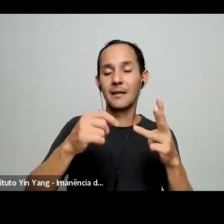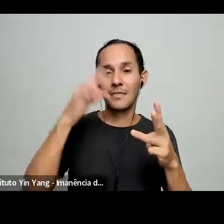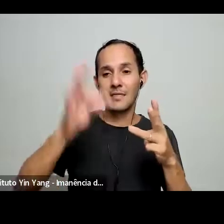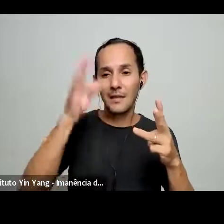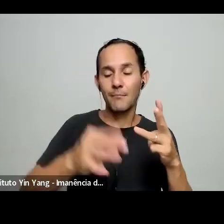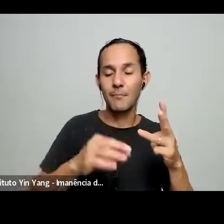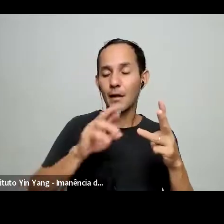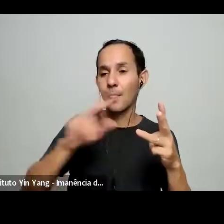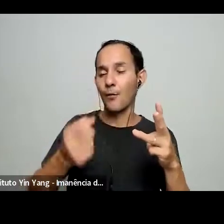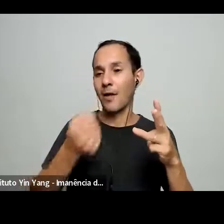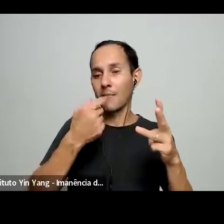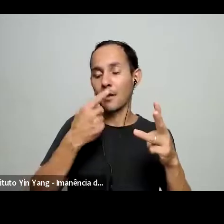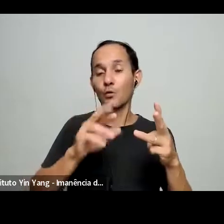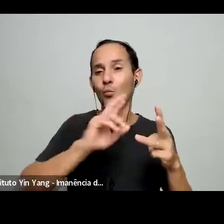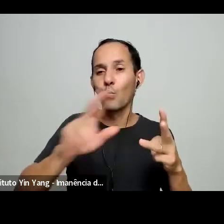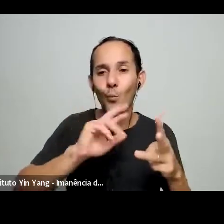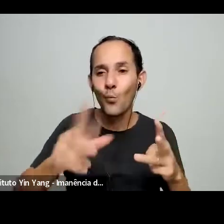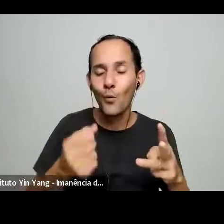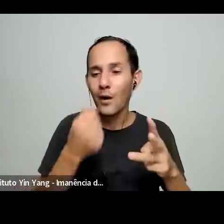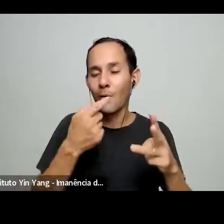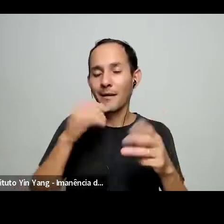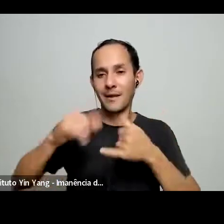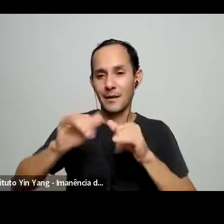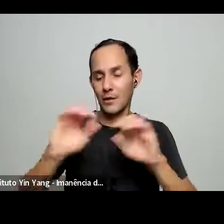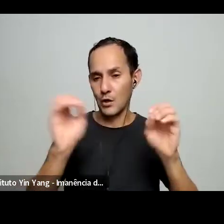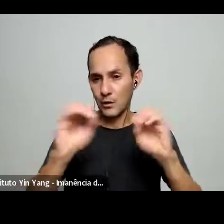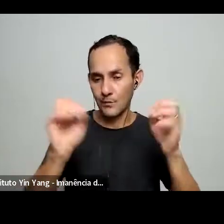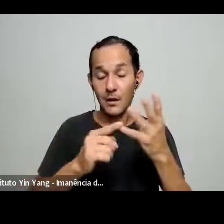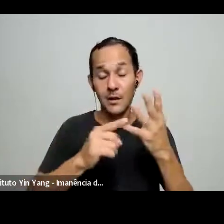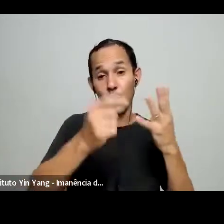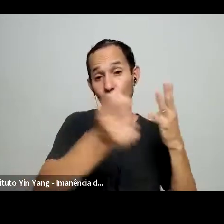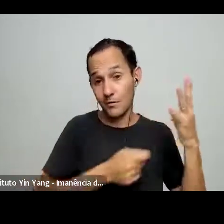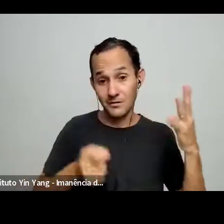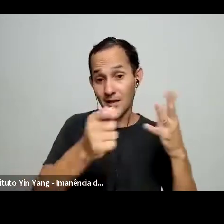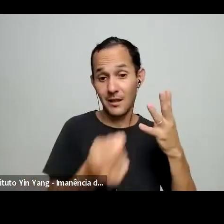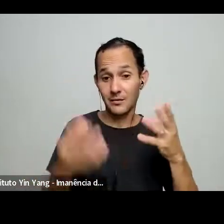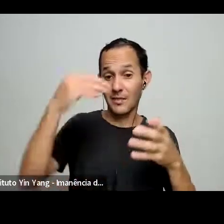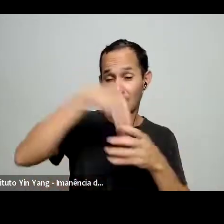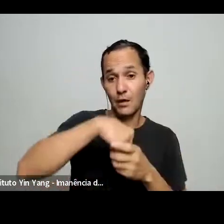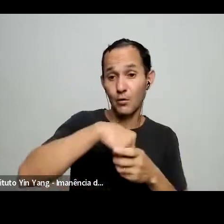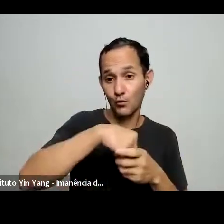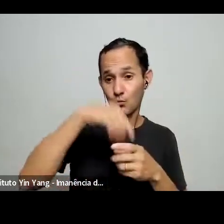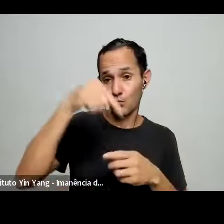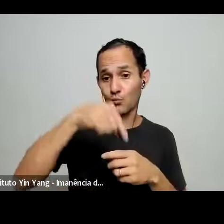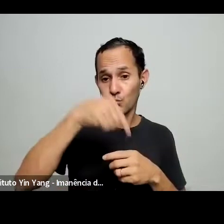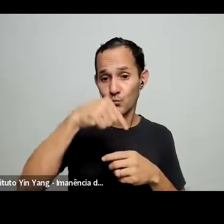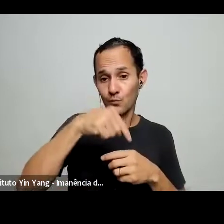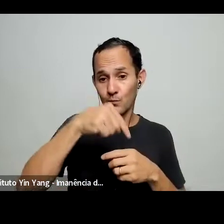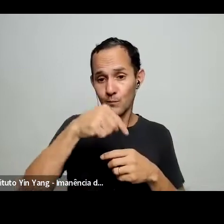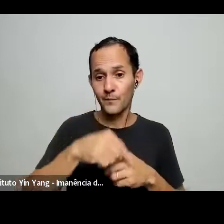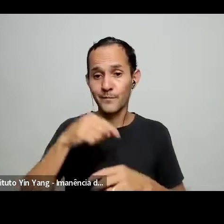são intervenções que não envolvem substâncias. A constelação poderia ser uma intervenção desse bloco de terapias